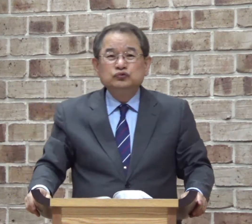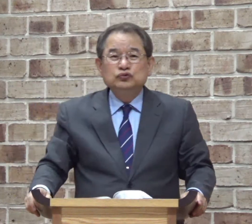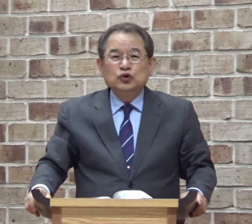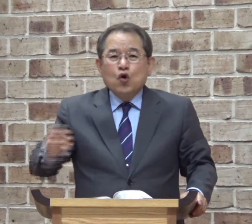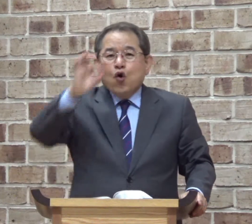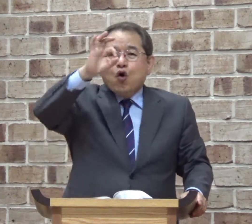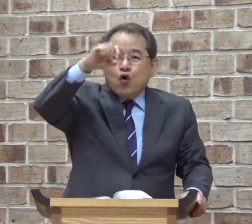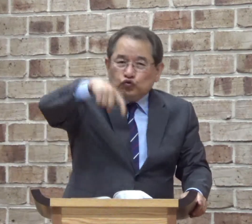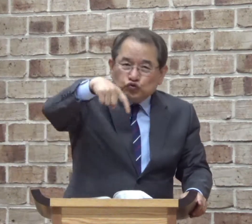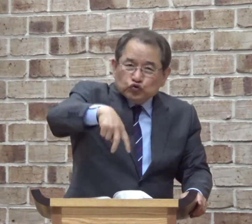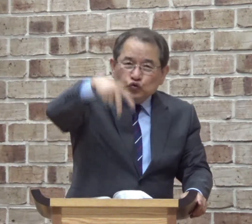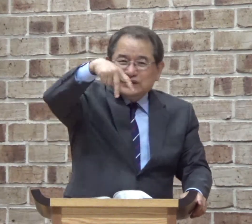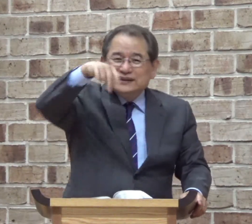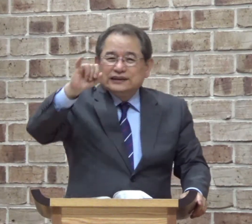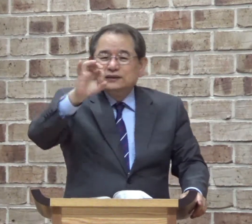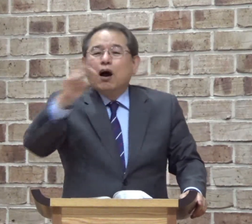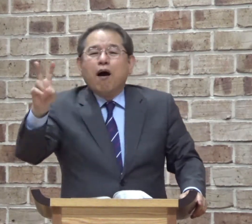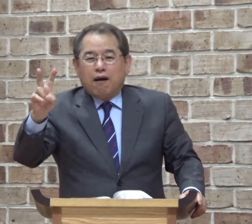또한 오시야 왕,